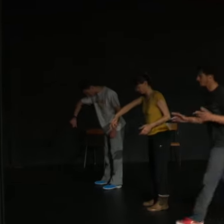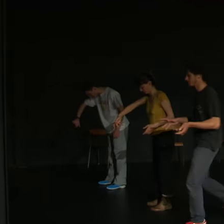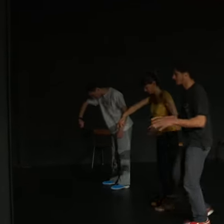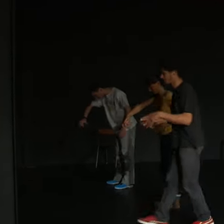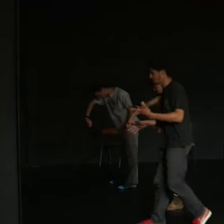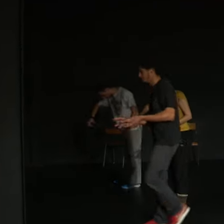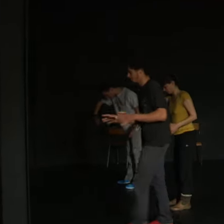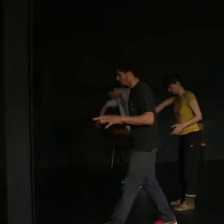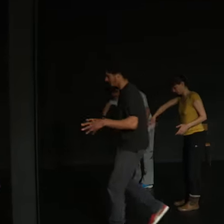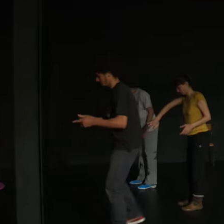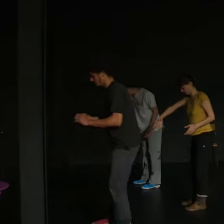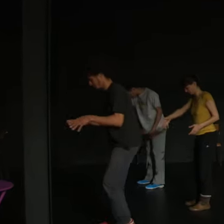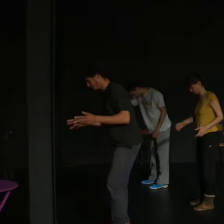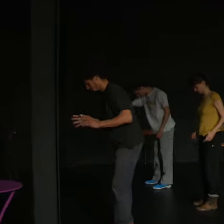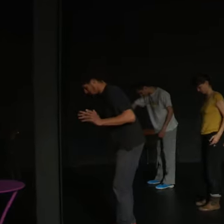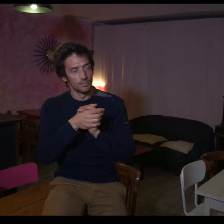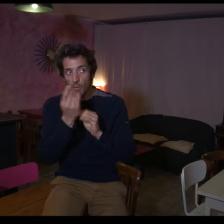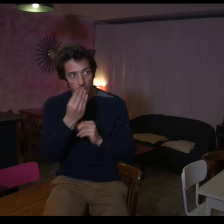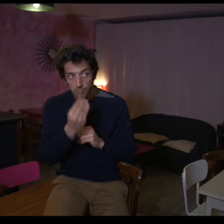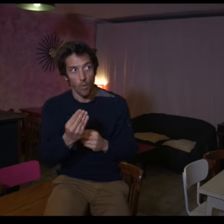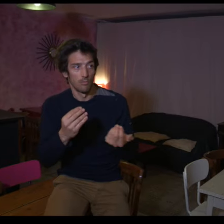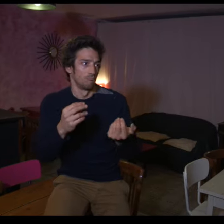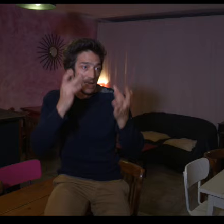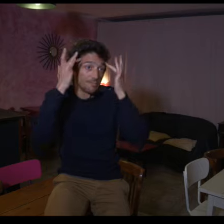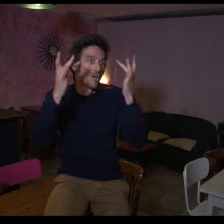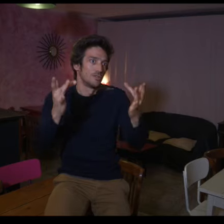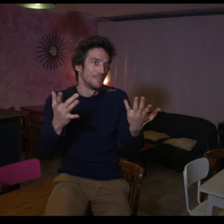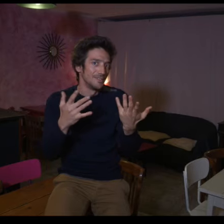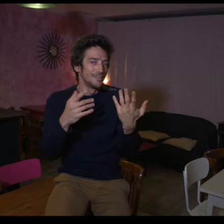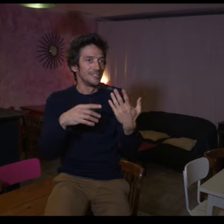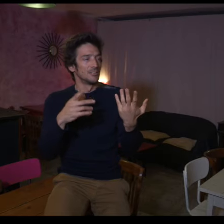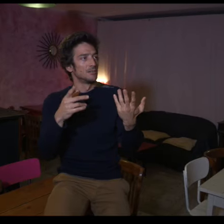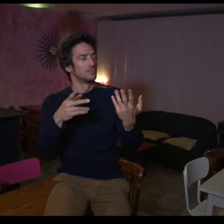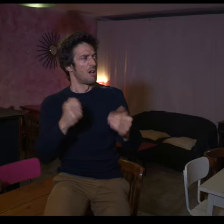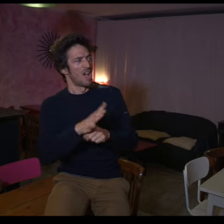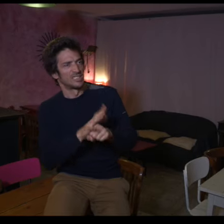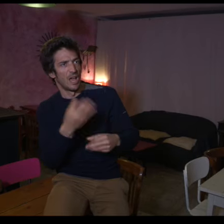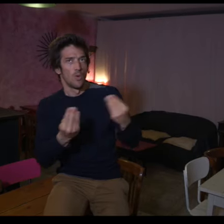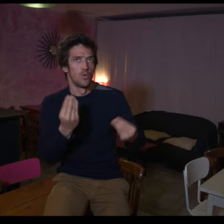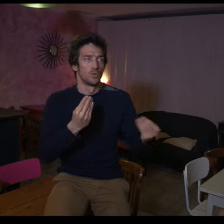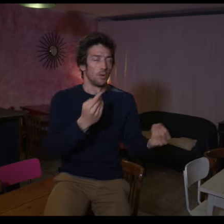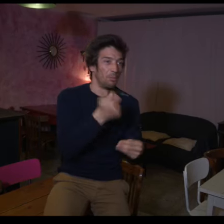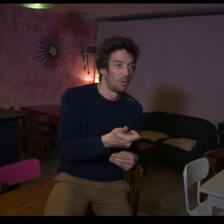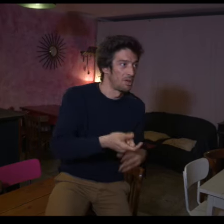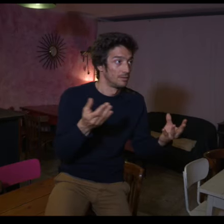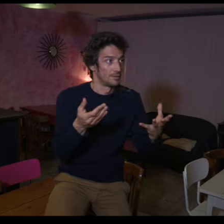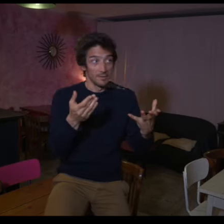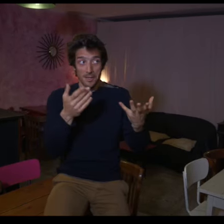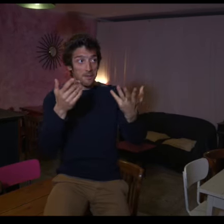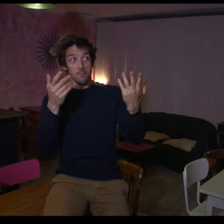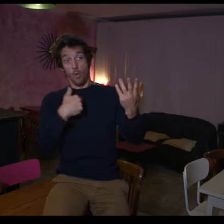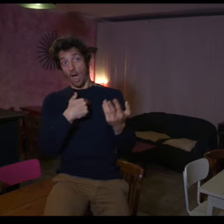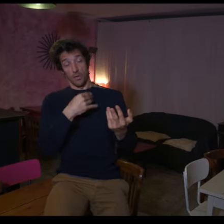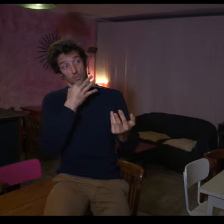Je trouve que c'est une bonne expérience, en fait. pas assez de temps, je ne sais pas,